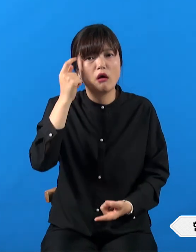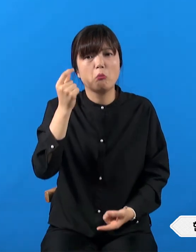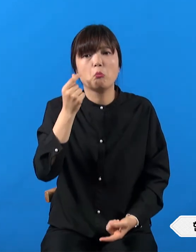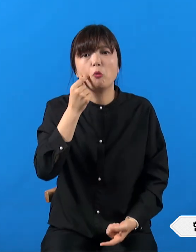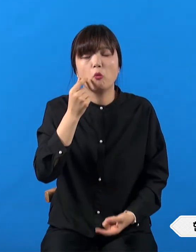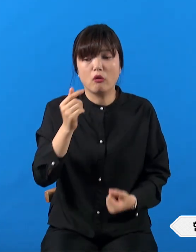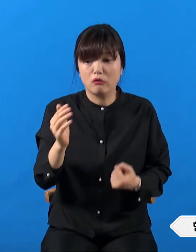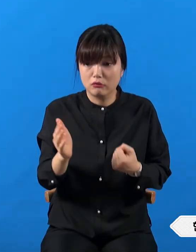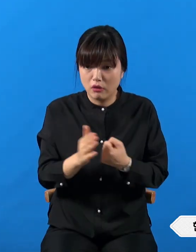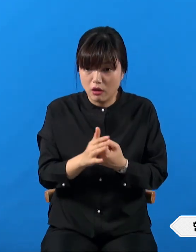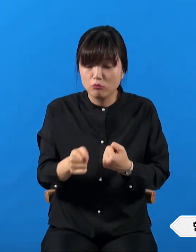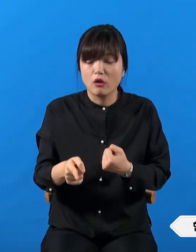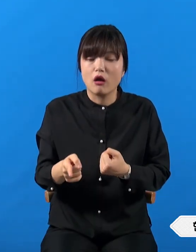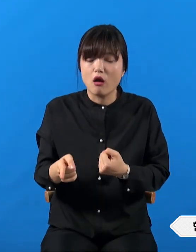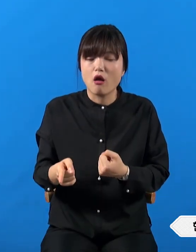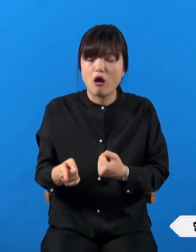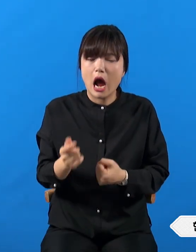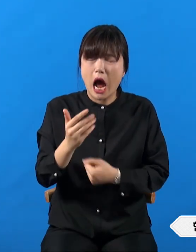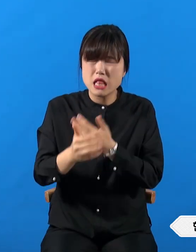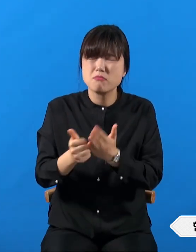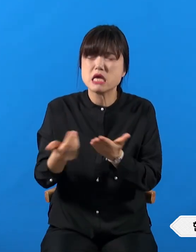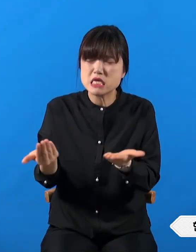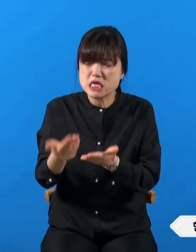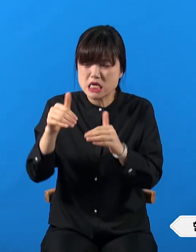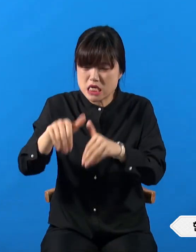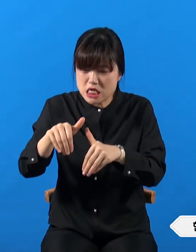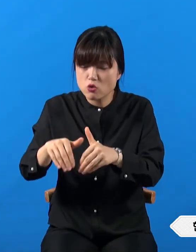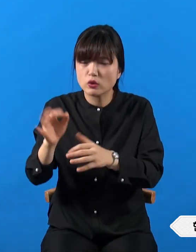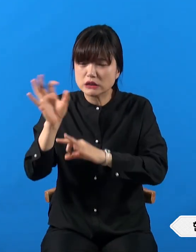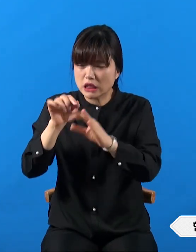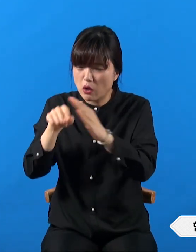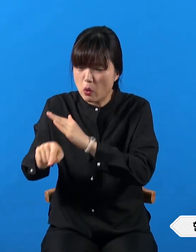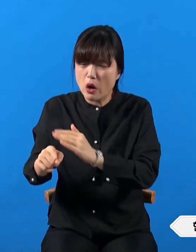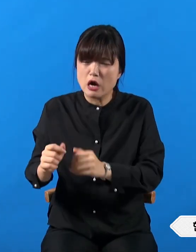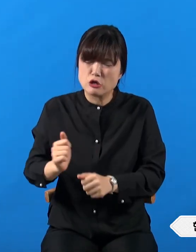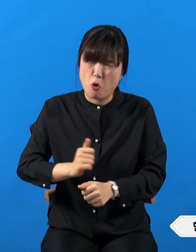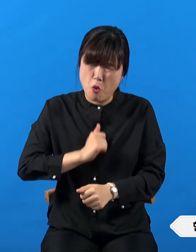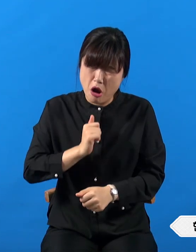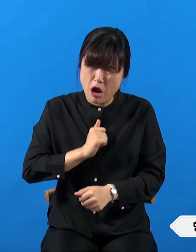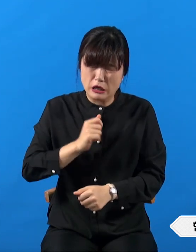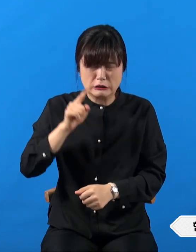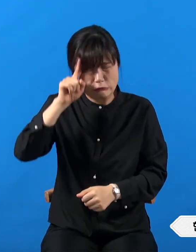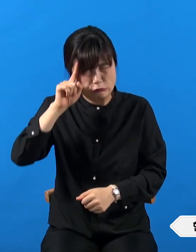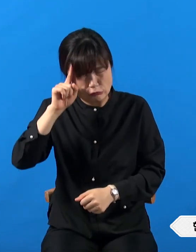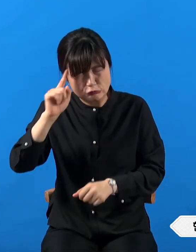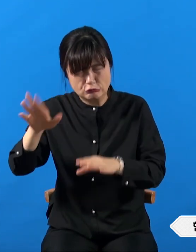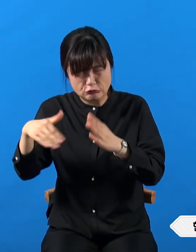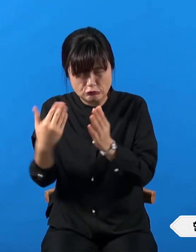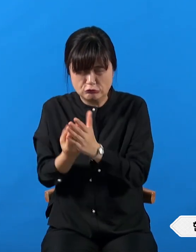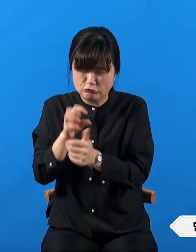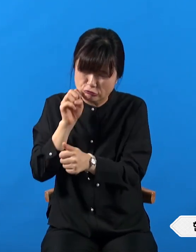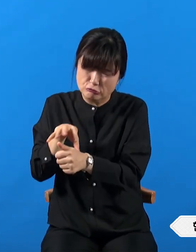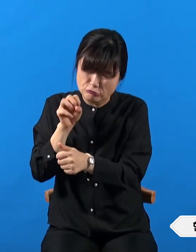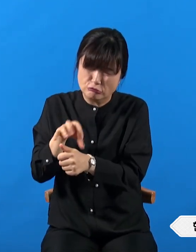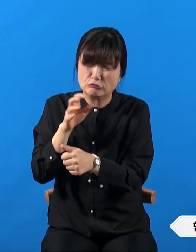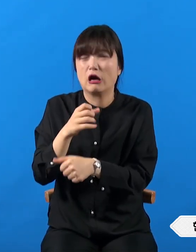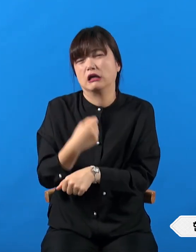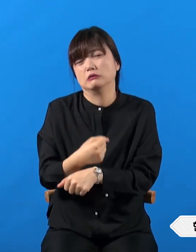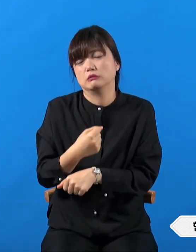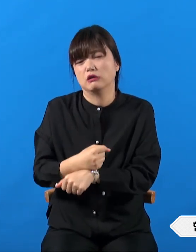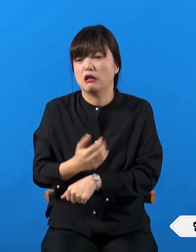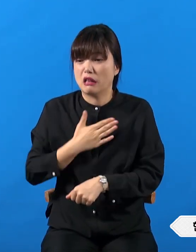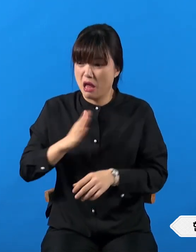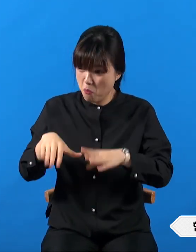그래서 당신처럼 하나님 일을 하는 사람들을 찾아와서 분통을 터뜨리고는 했지요. 나의 모든